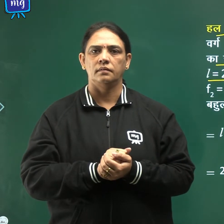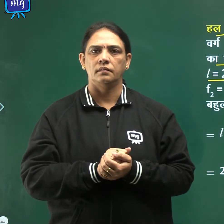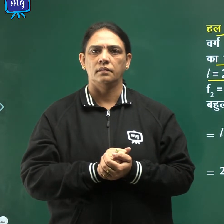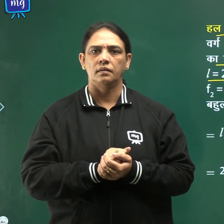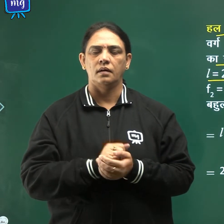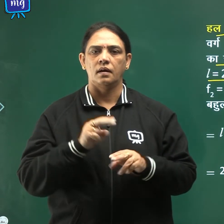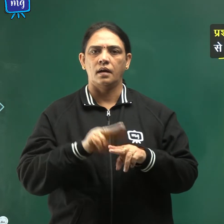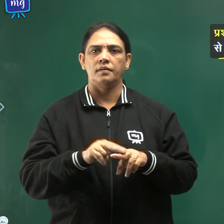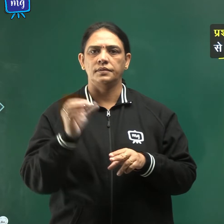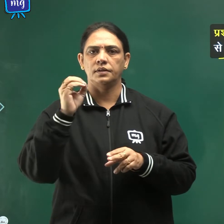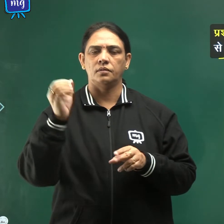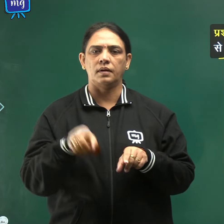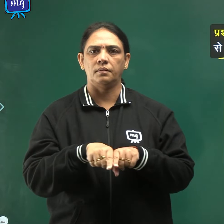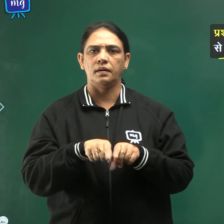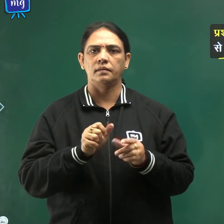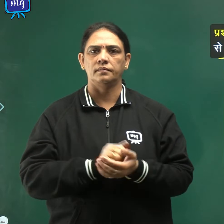F0 बराबर